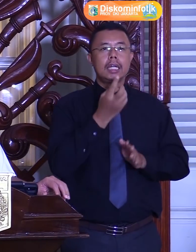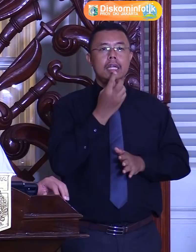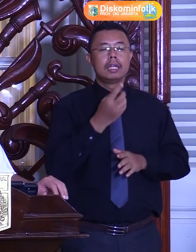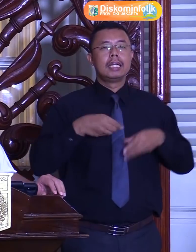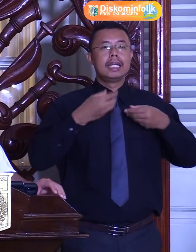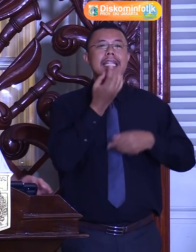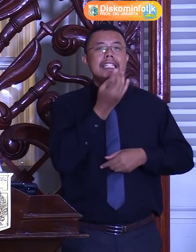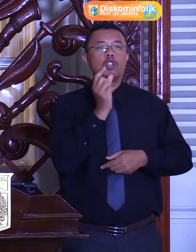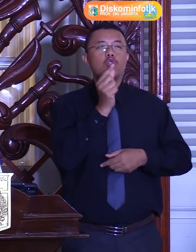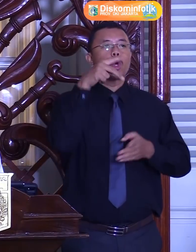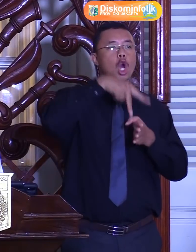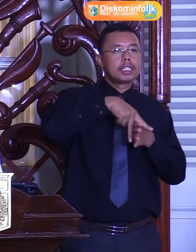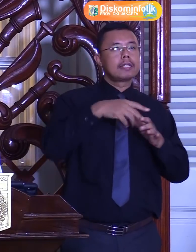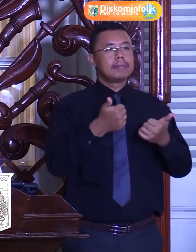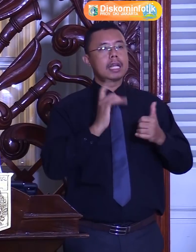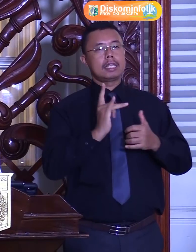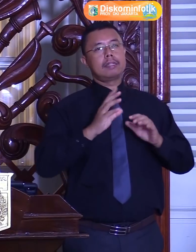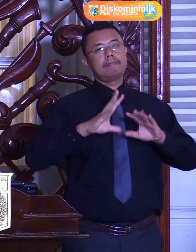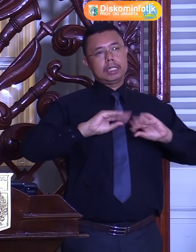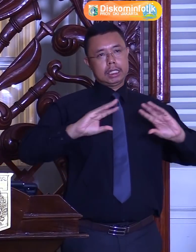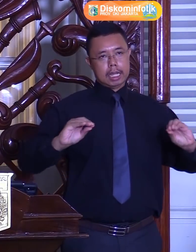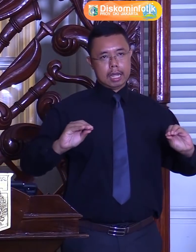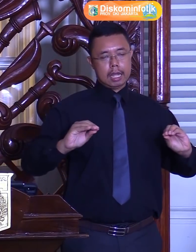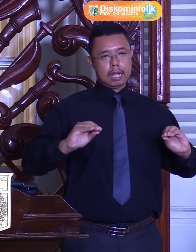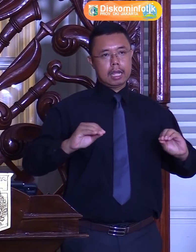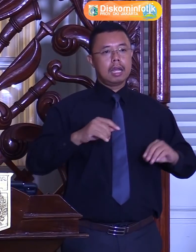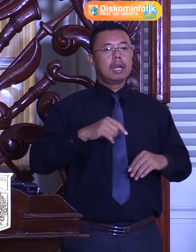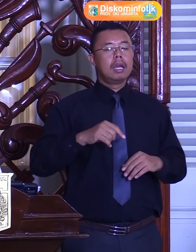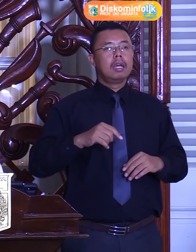pemberian izin pada ojek untuk bisa beroperasi. Kami